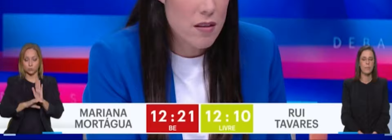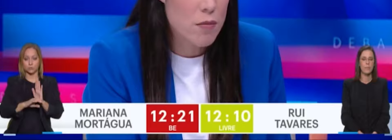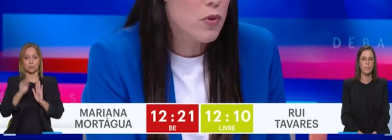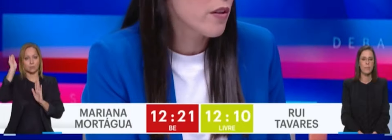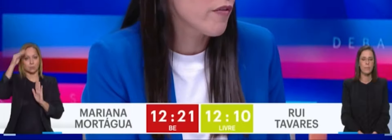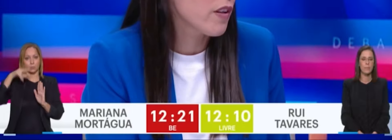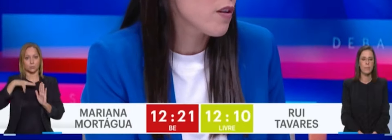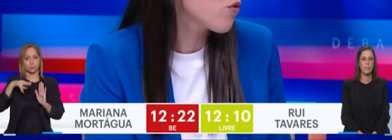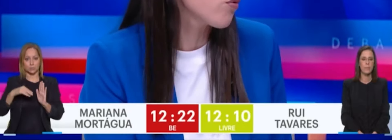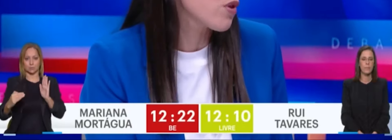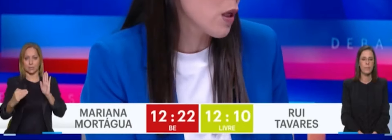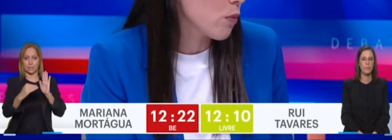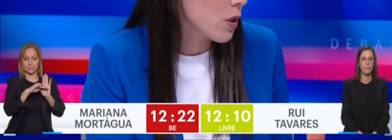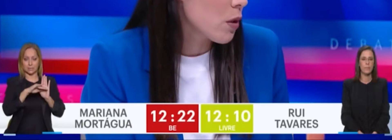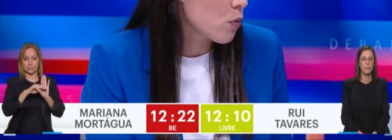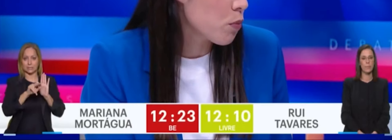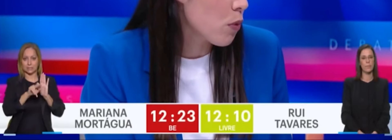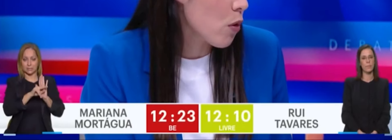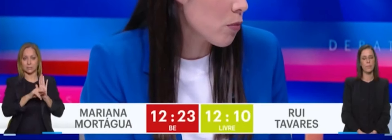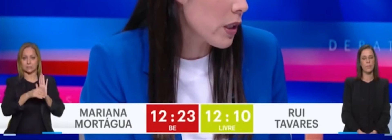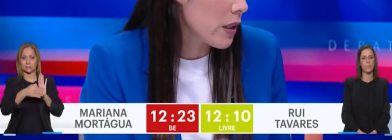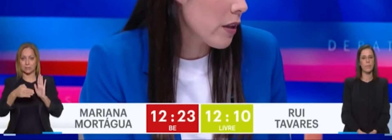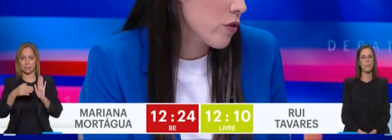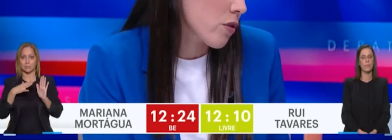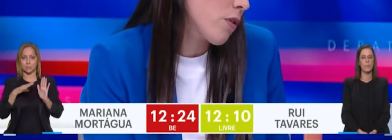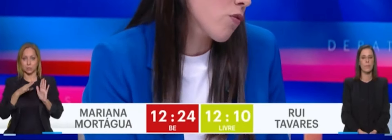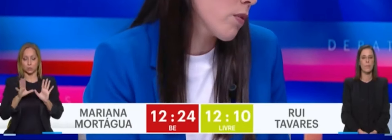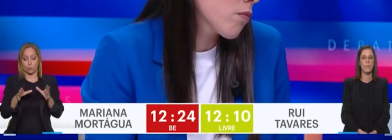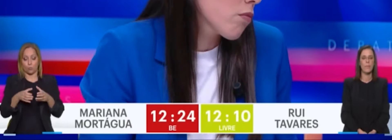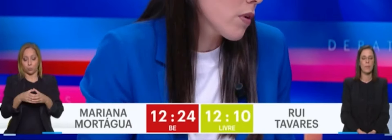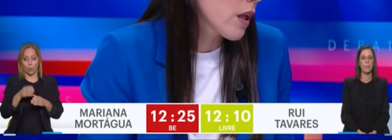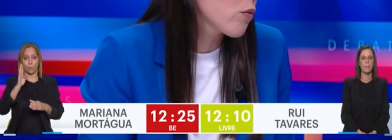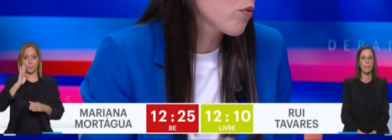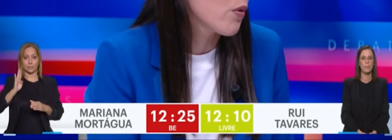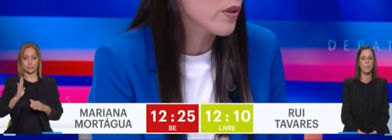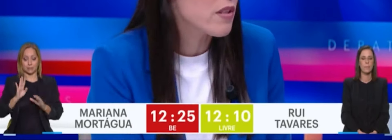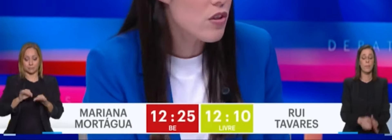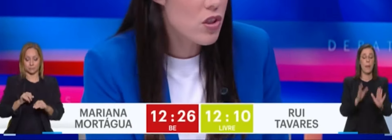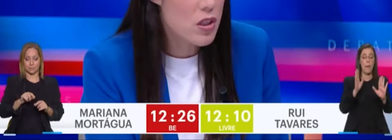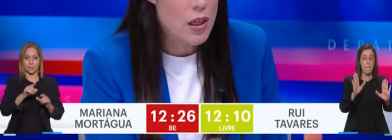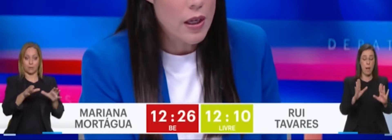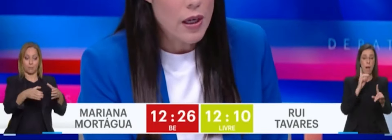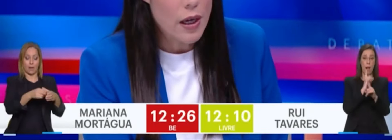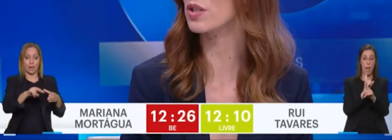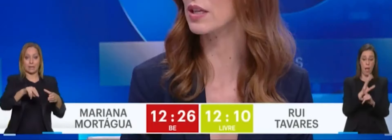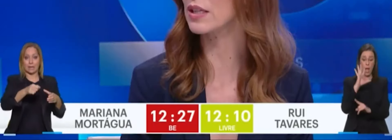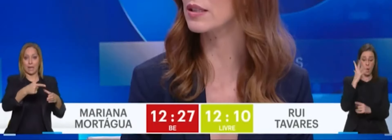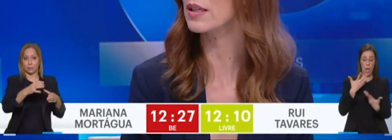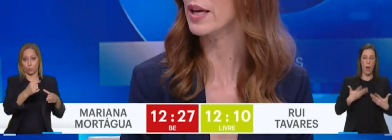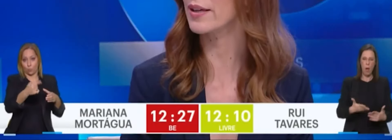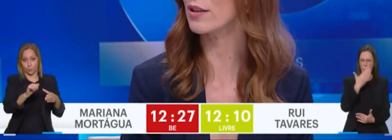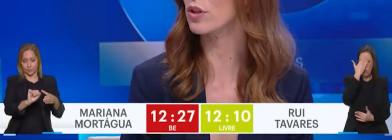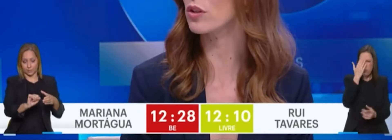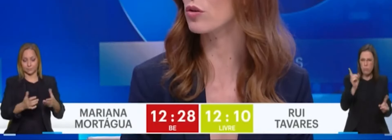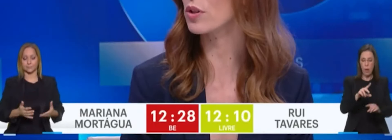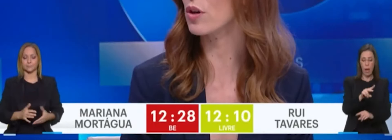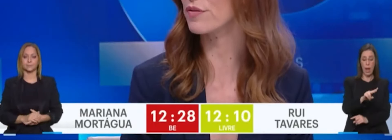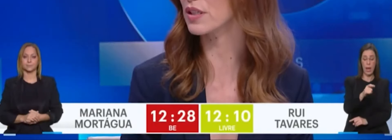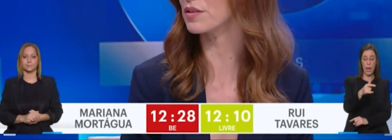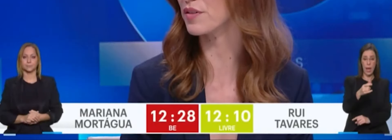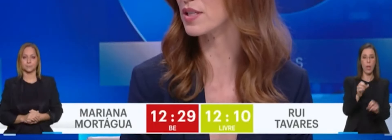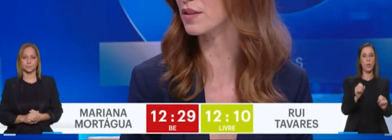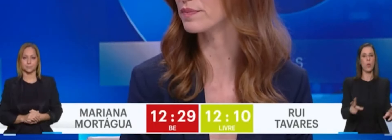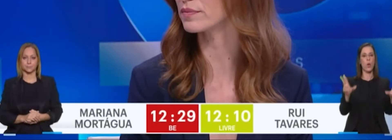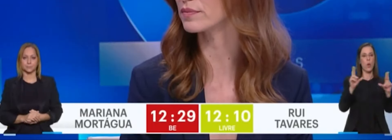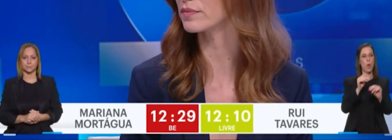artigo vio defende a dissolução dos blocos militares neste momento a Nato mas à Lu do que está a acontecer não considera que a Nato ganhou uma